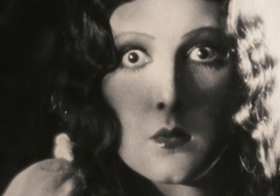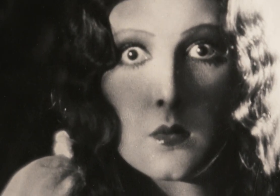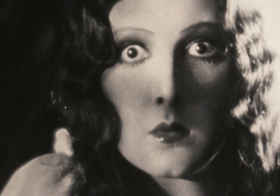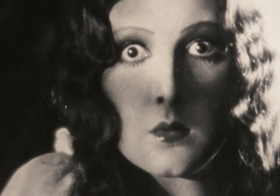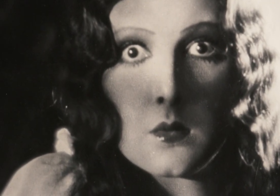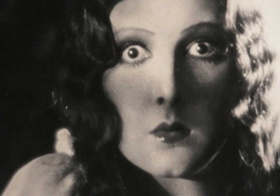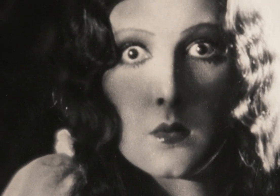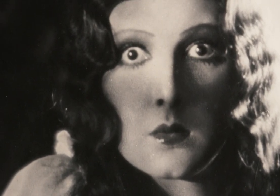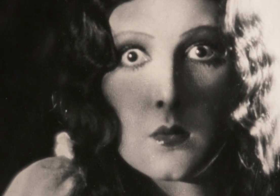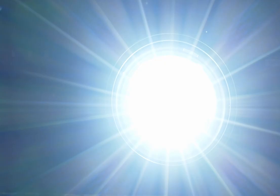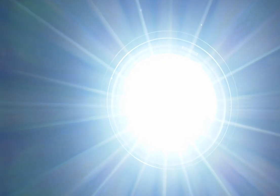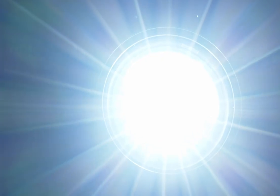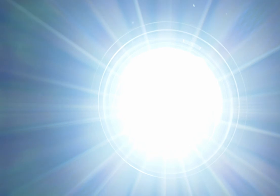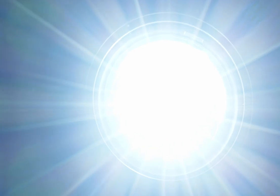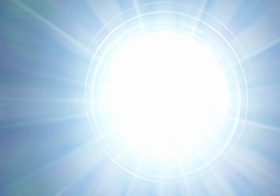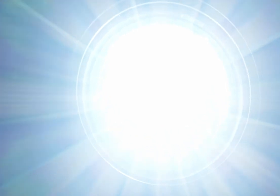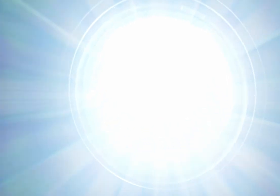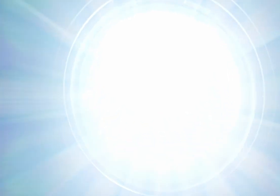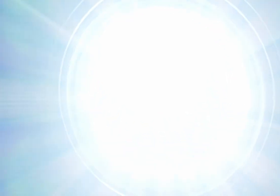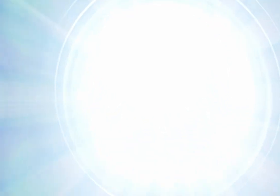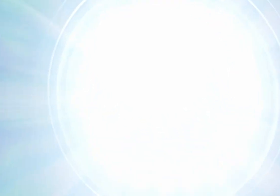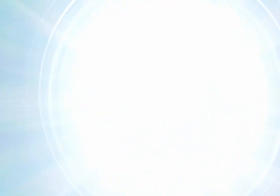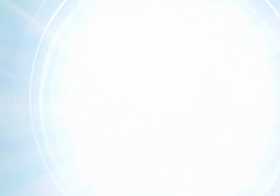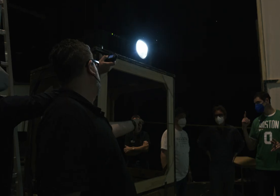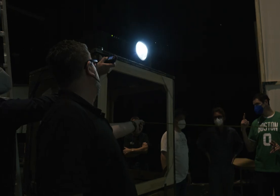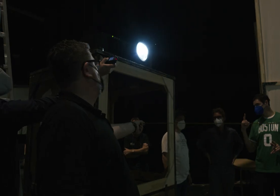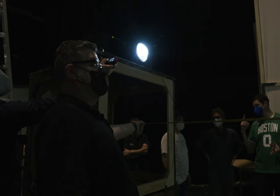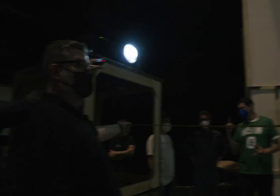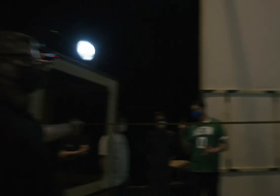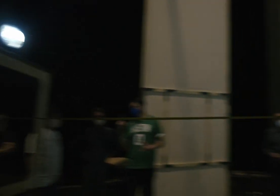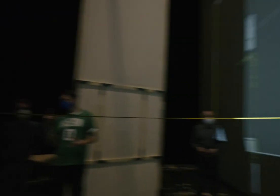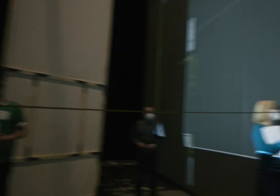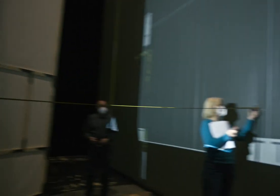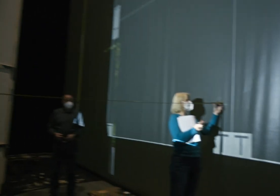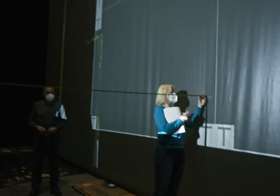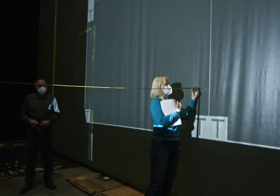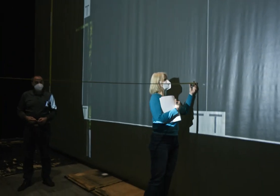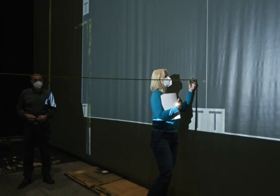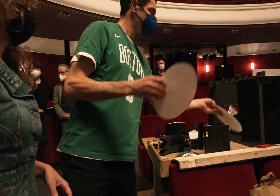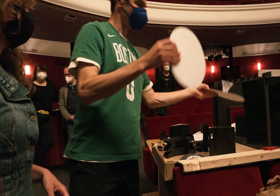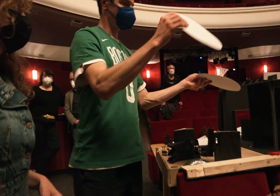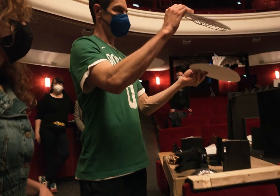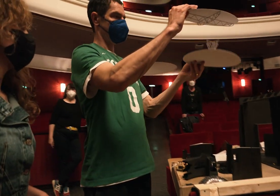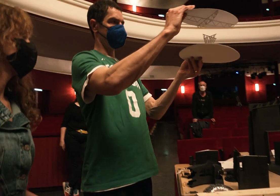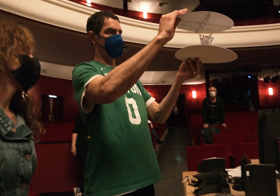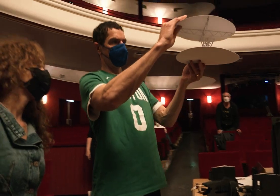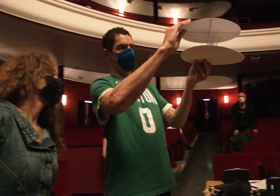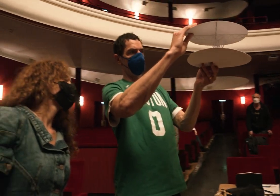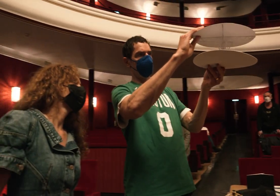UFOs, auf Aliens, auf Robots, die die Menschen führen. Und vor allem machen wir das in eine